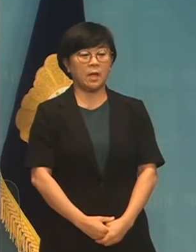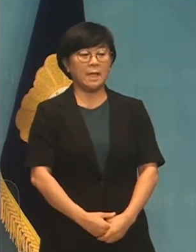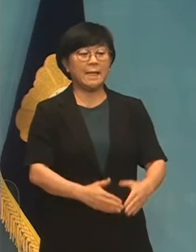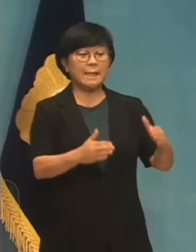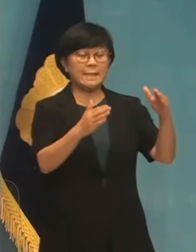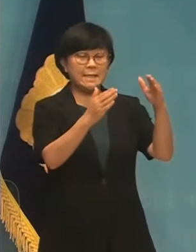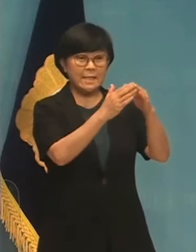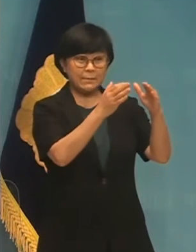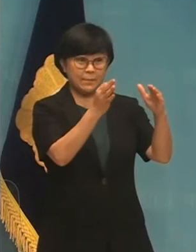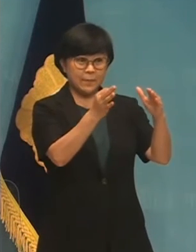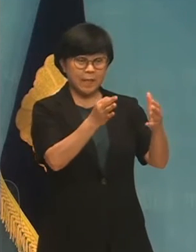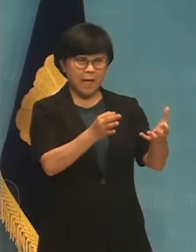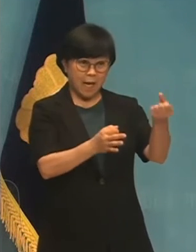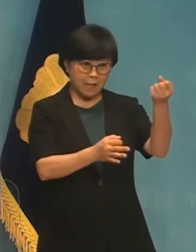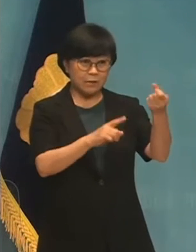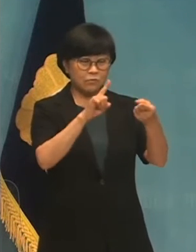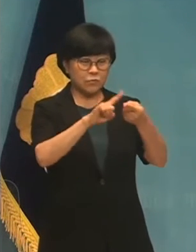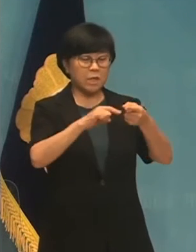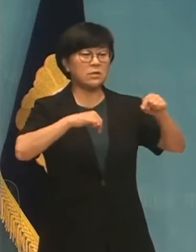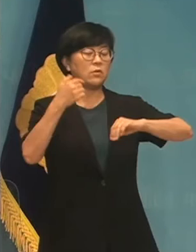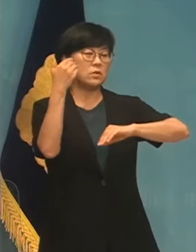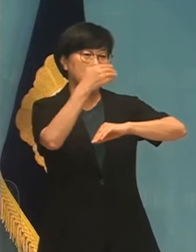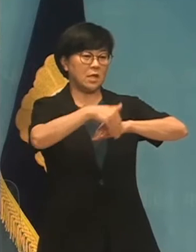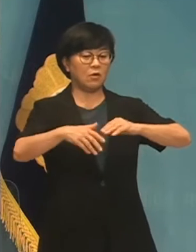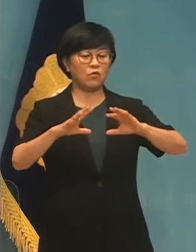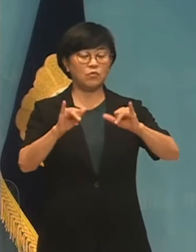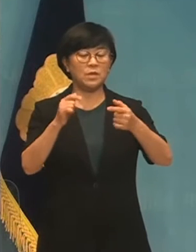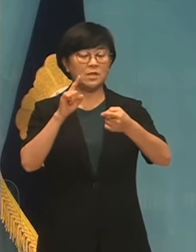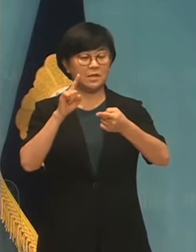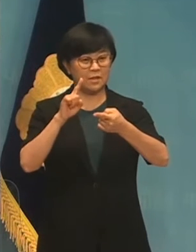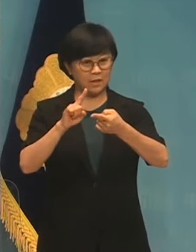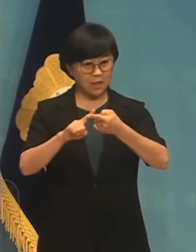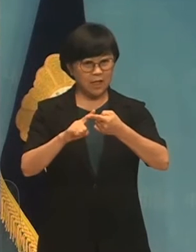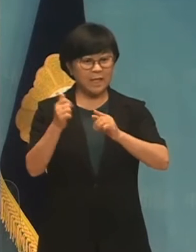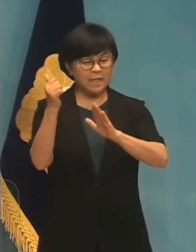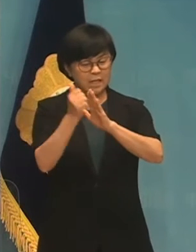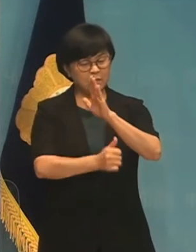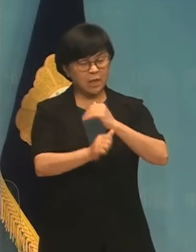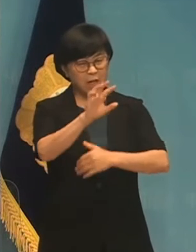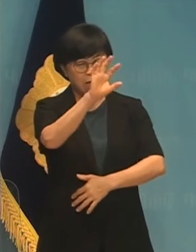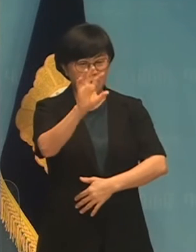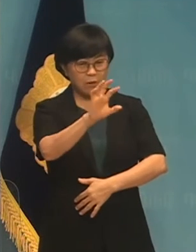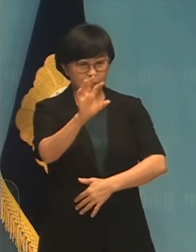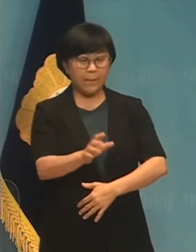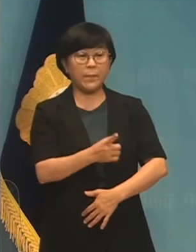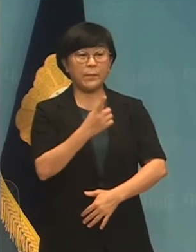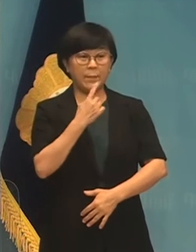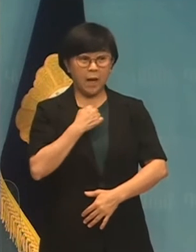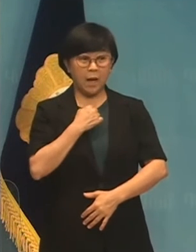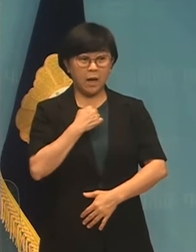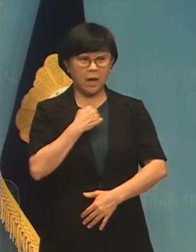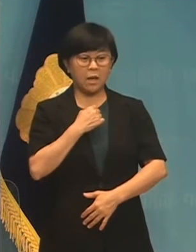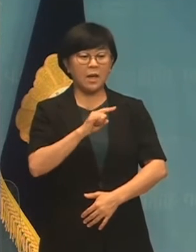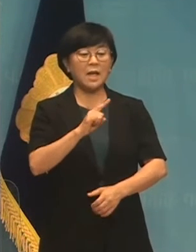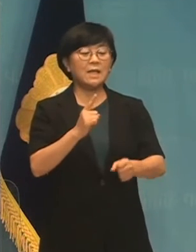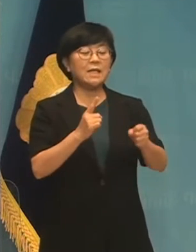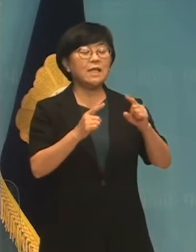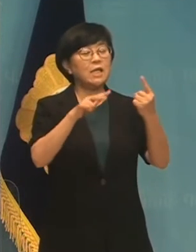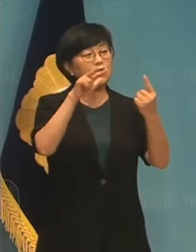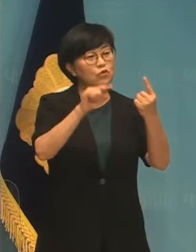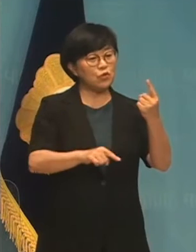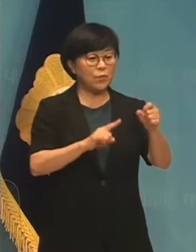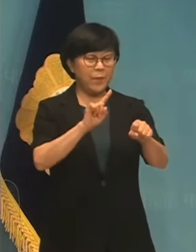부동산 부자들이 내놓은 부동산 정책은 국민들을 비웃듯 실패를 거듭했습니다. 주 120시간